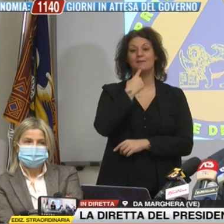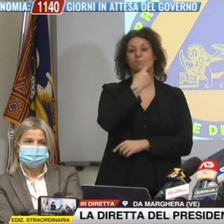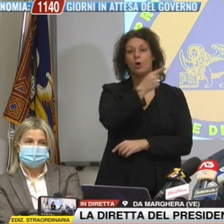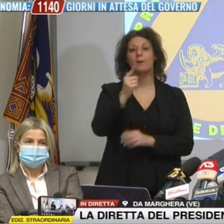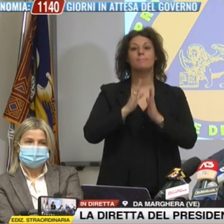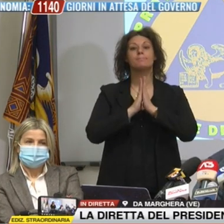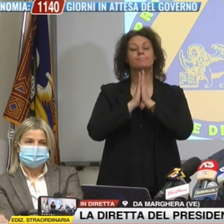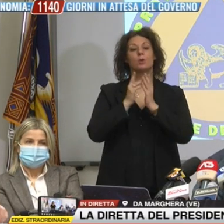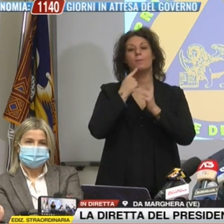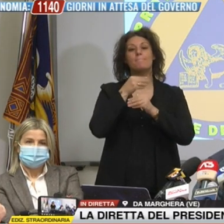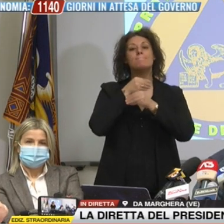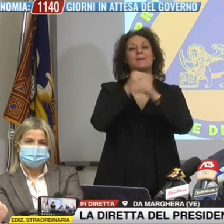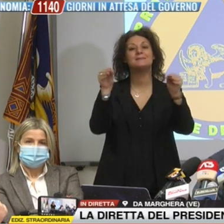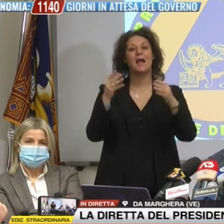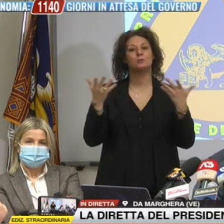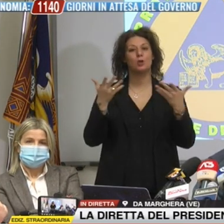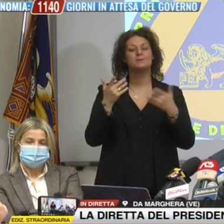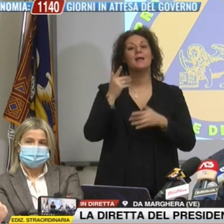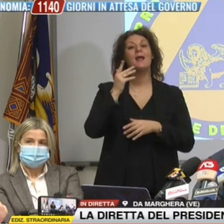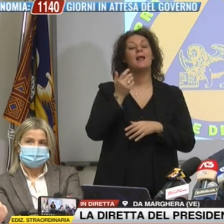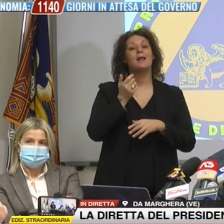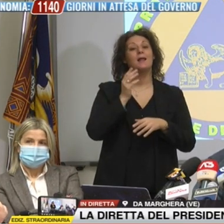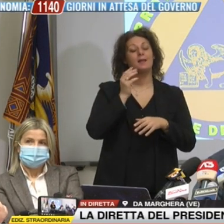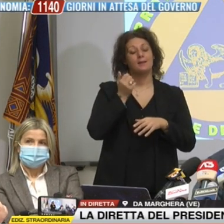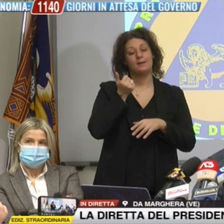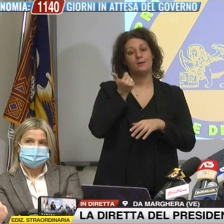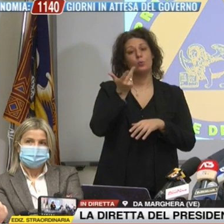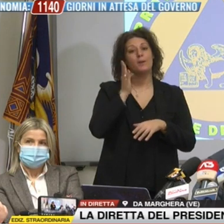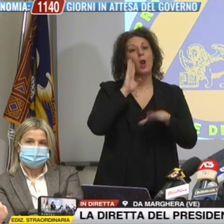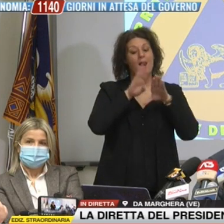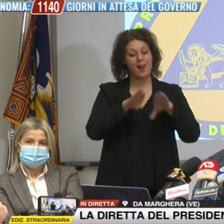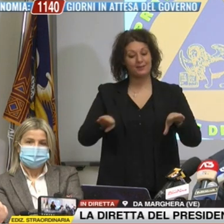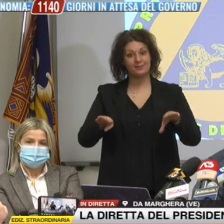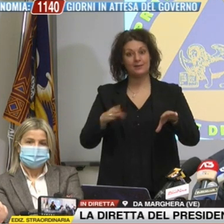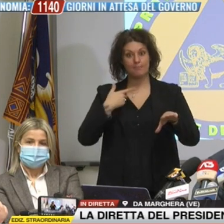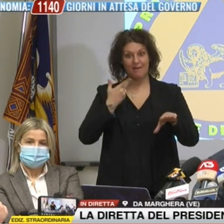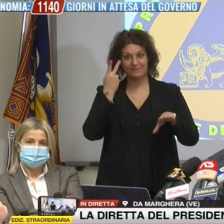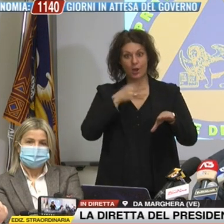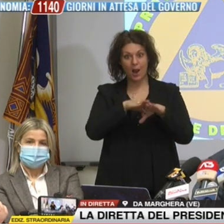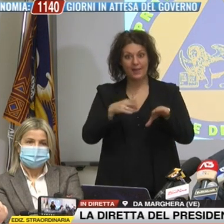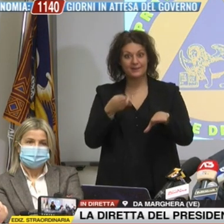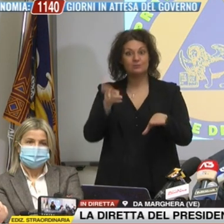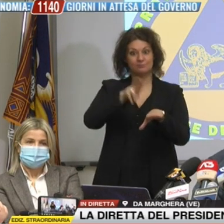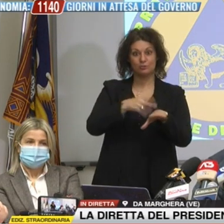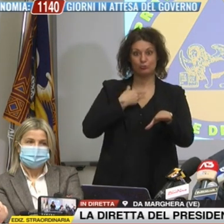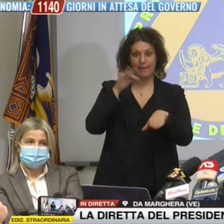letti occupati che è una visione di pazienti che entrano, che soffrono e che spesso